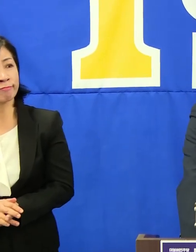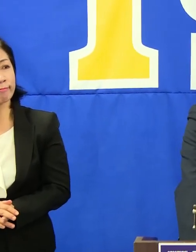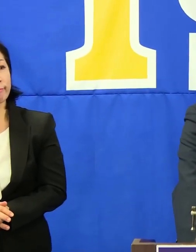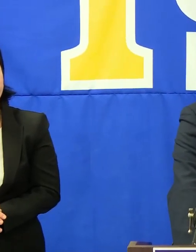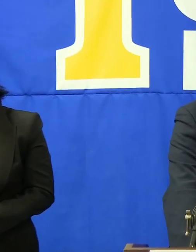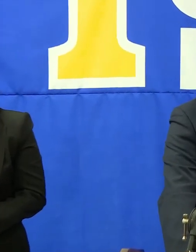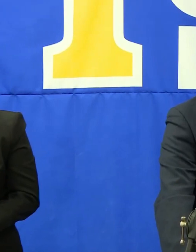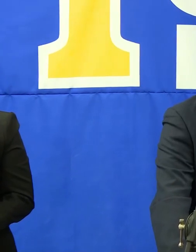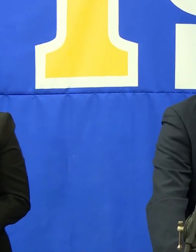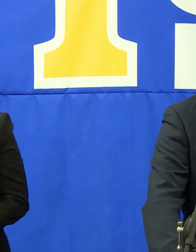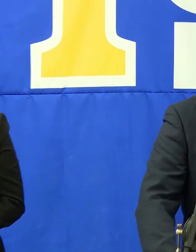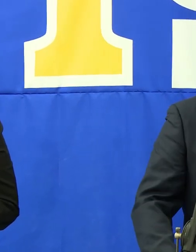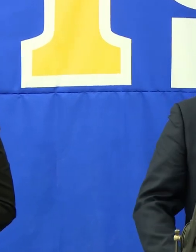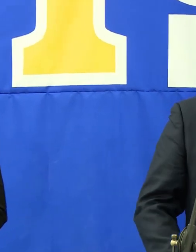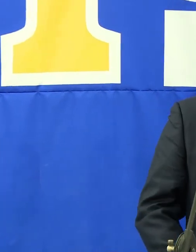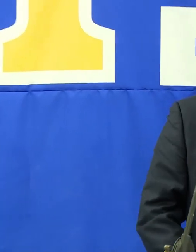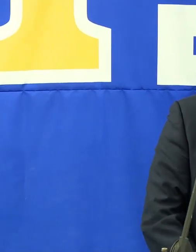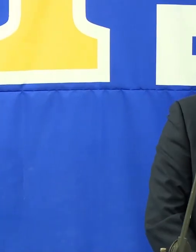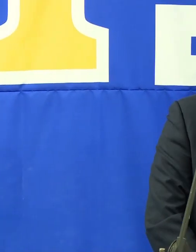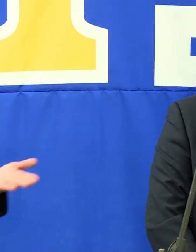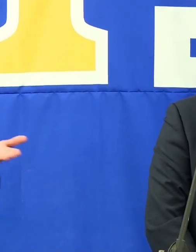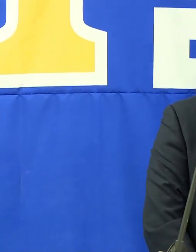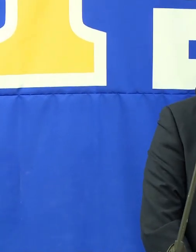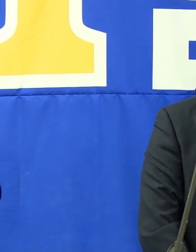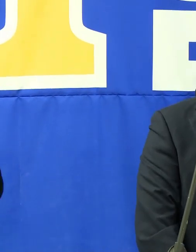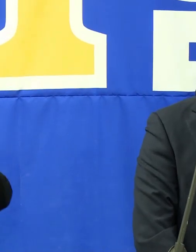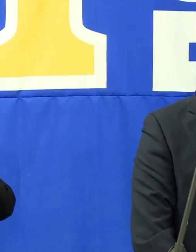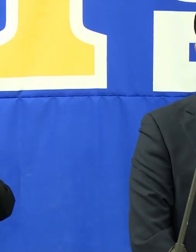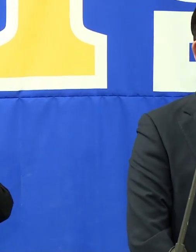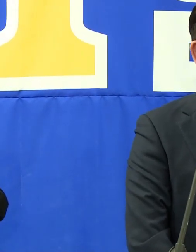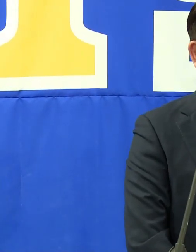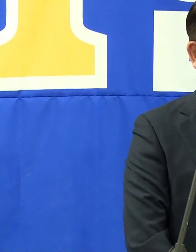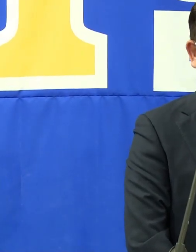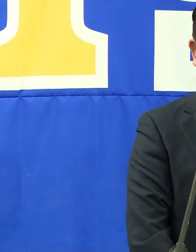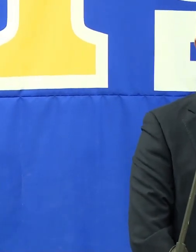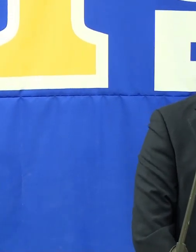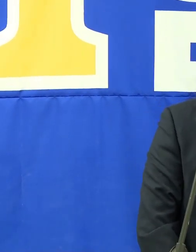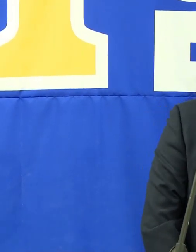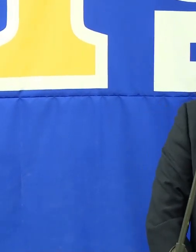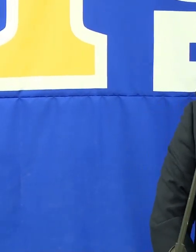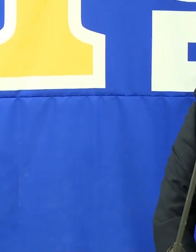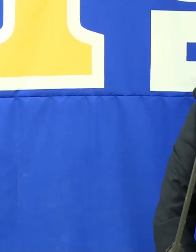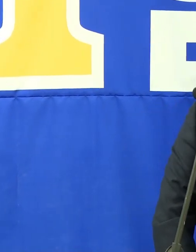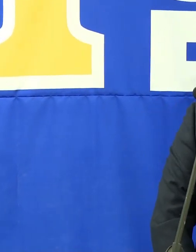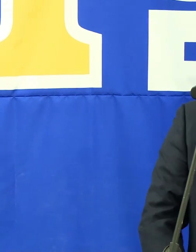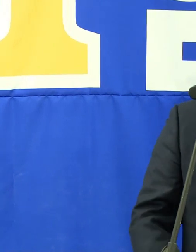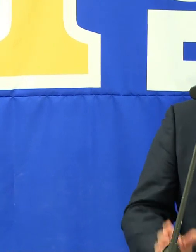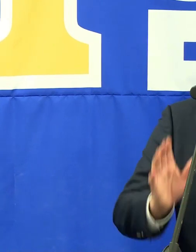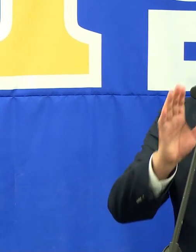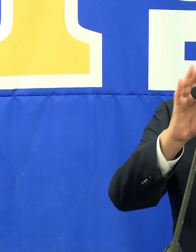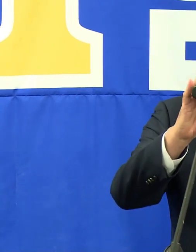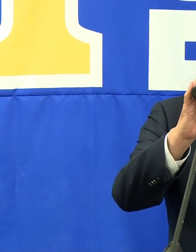홍기열 의원님 또 먼저 협회에서 참석해 주셨는데 감사드리고요. 그리고